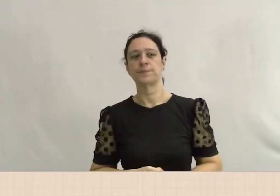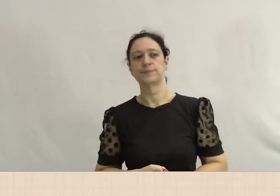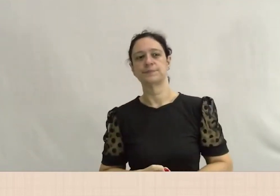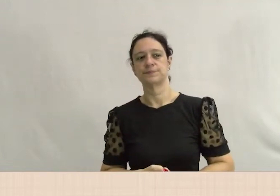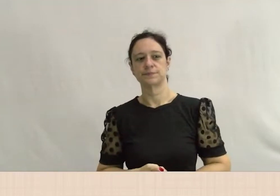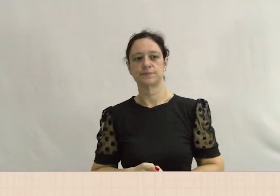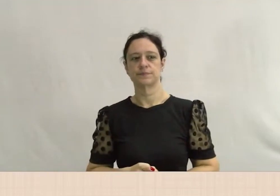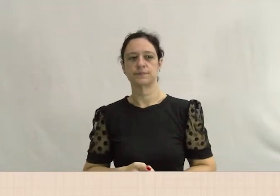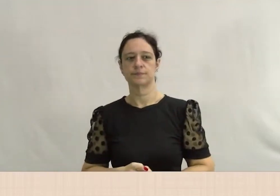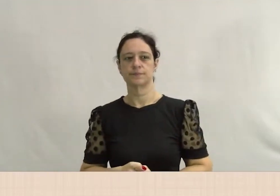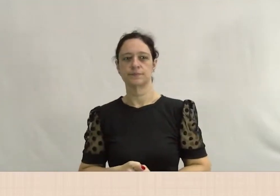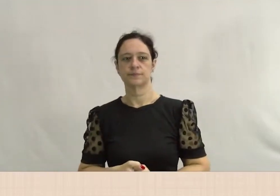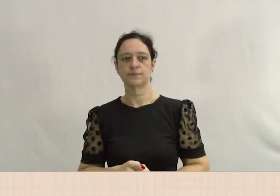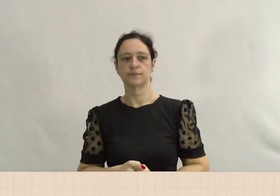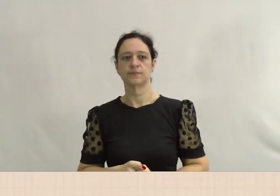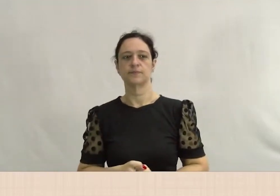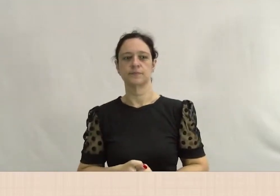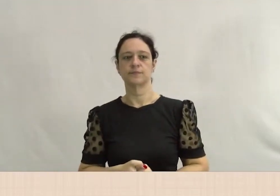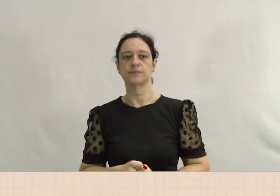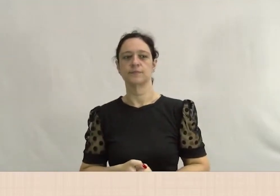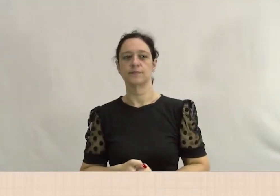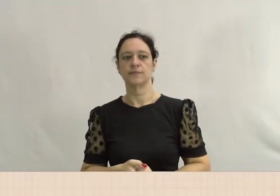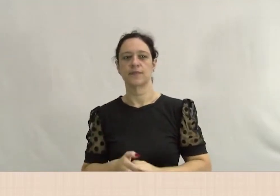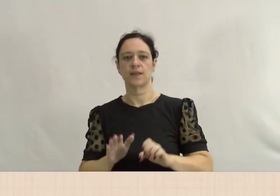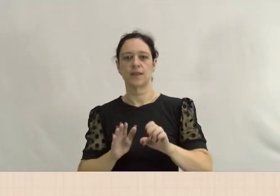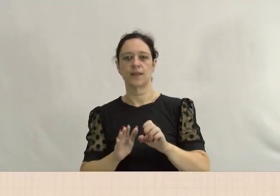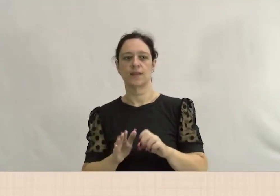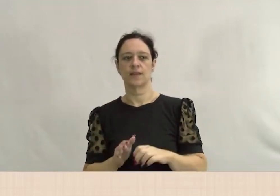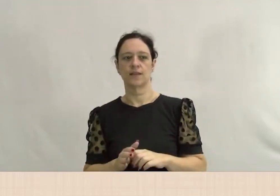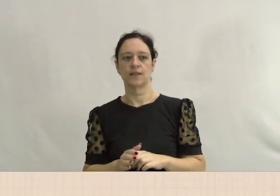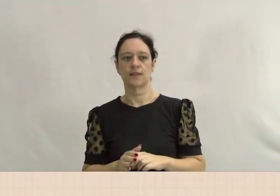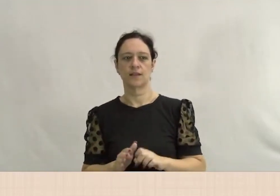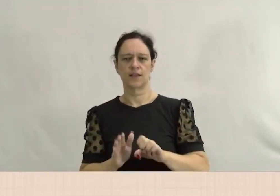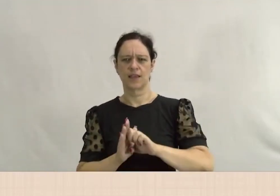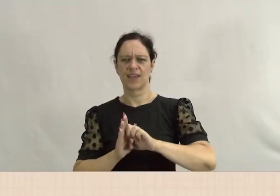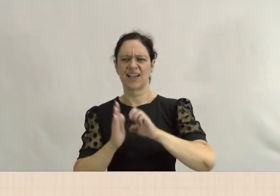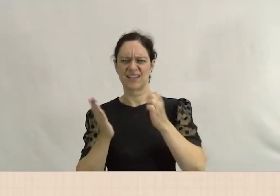você precisa valorizar o seu espírito e a sua alma.